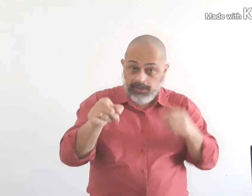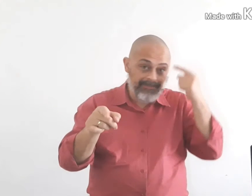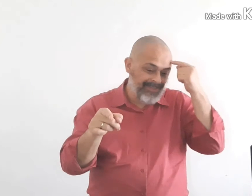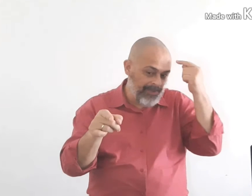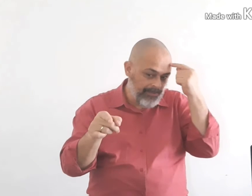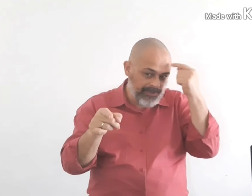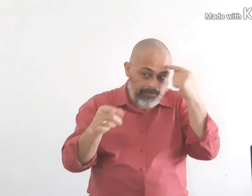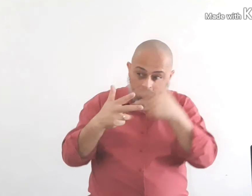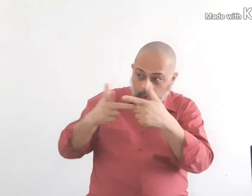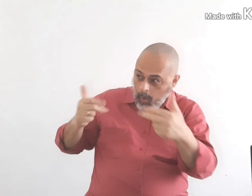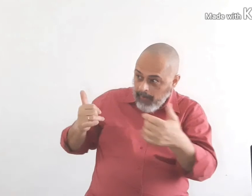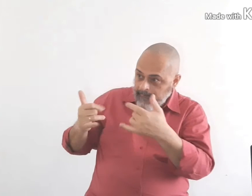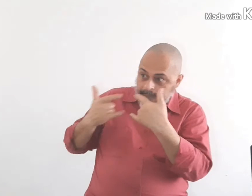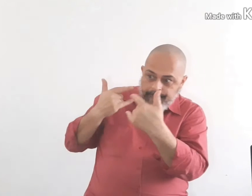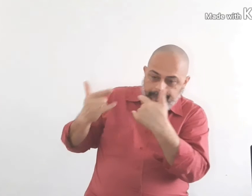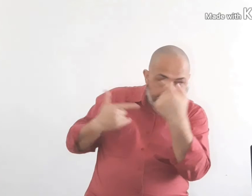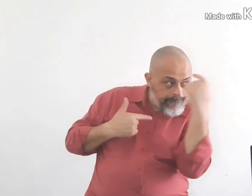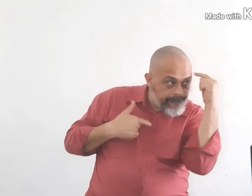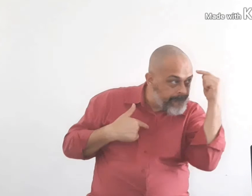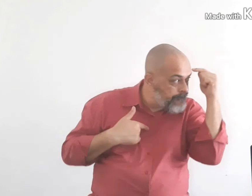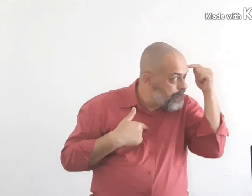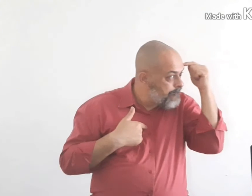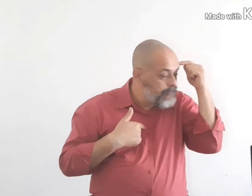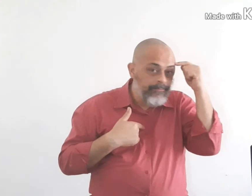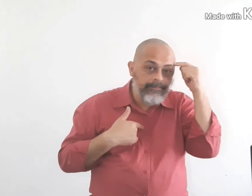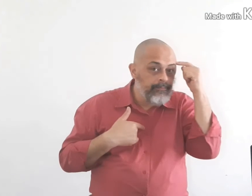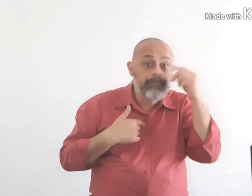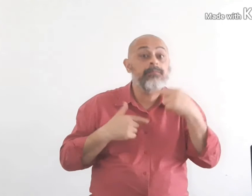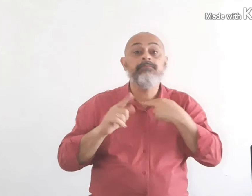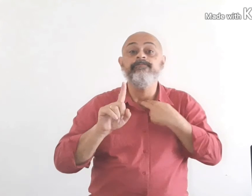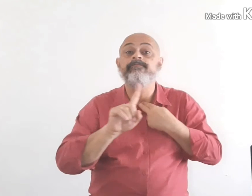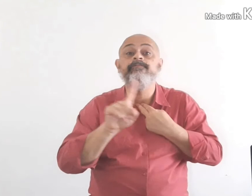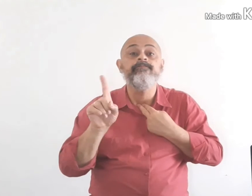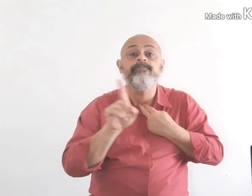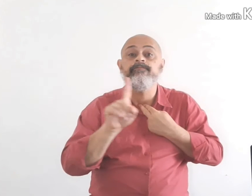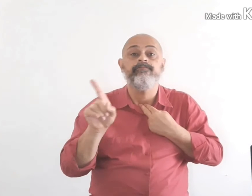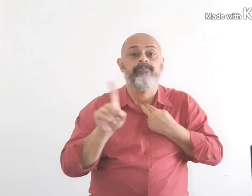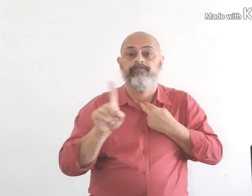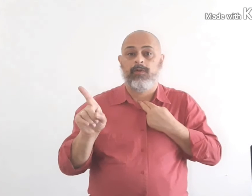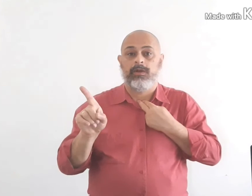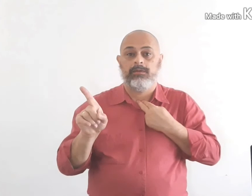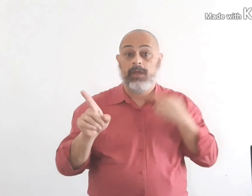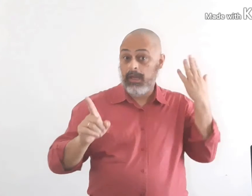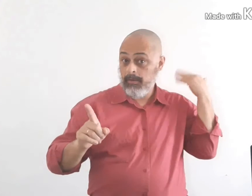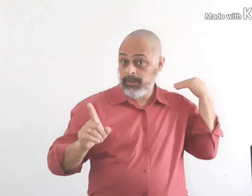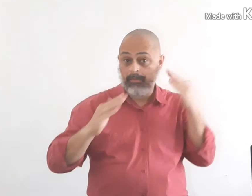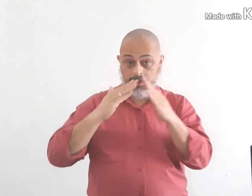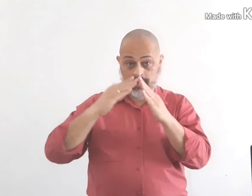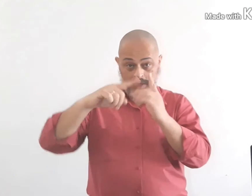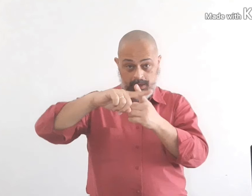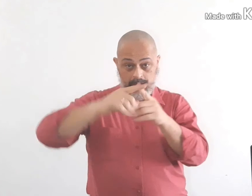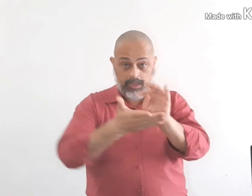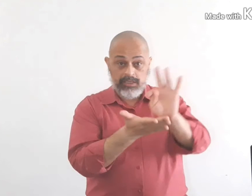corações. Por isso eu estou dizendo, deixem os ídolos. Isso me agrada. A igreja de Tessalônica me agradou,